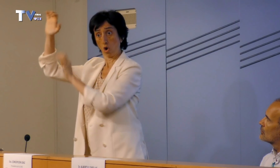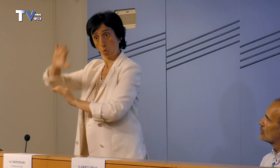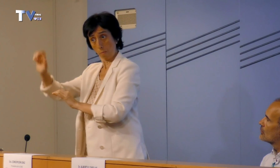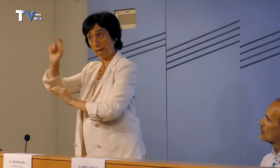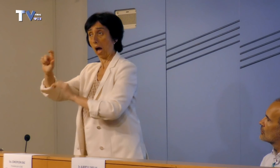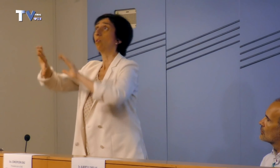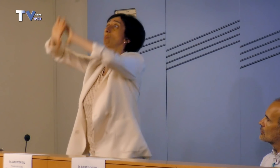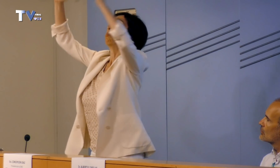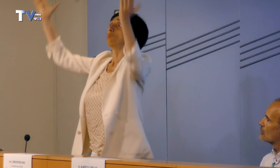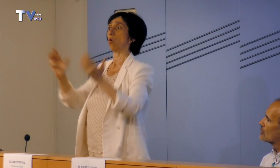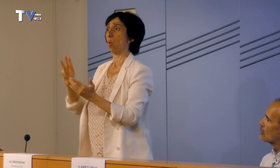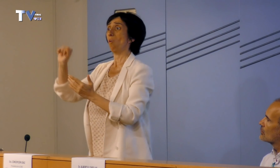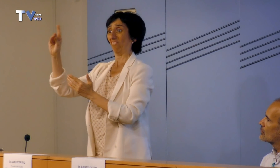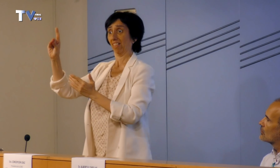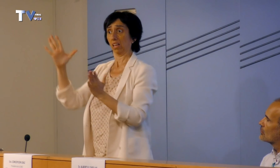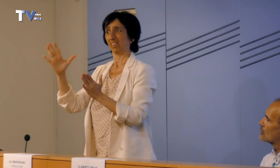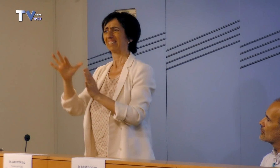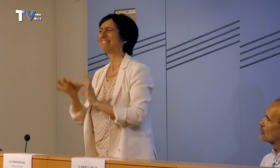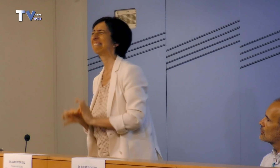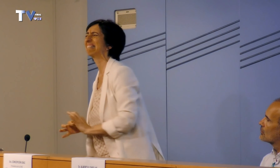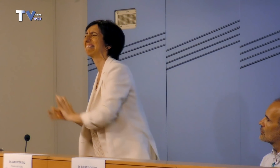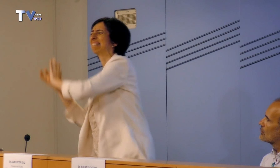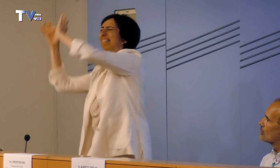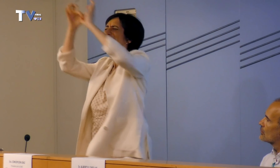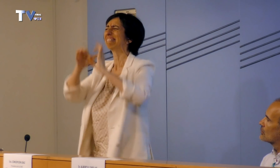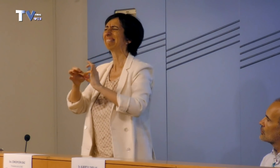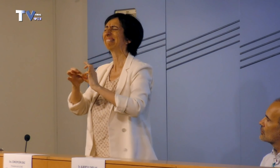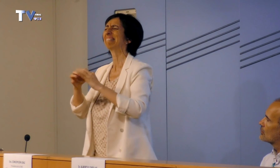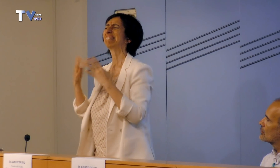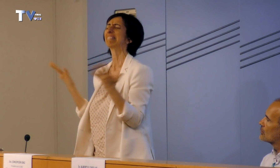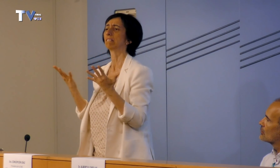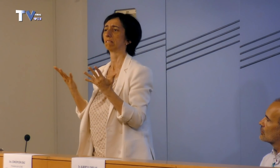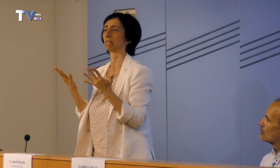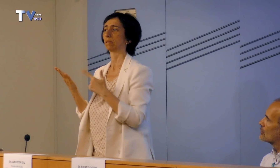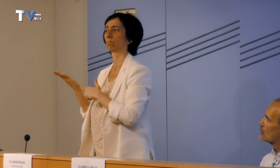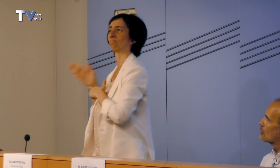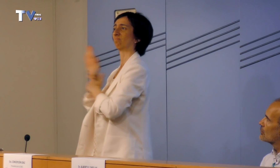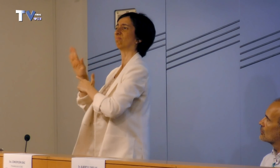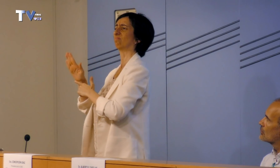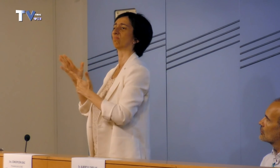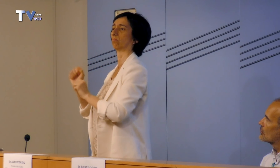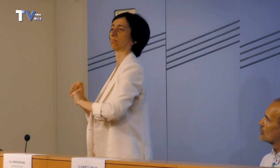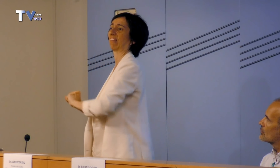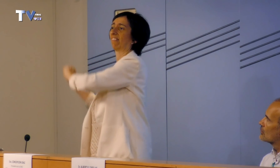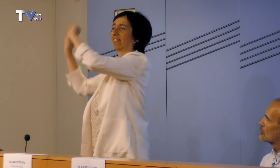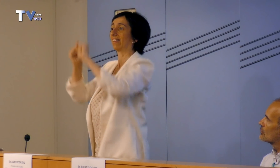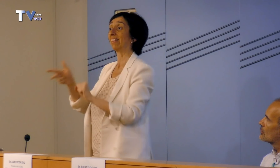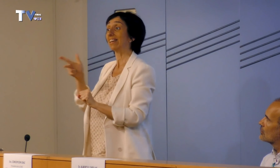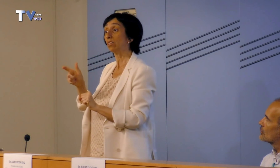marcar, inclús amb la EUDI, també amb la World Deaf Federation, que treballem en xarxa a nivell mundial pràcticament.